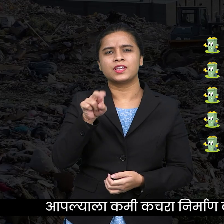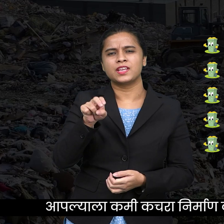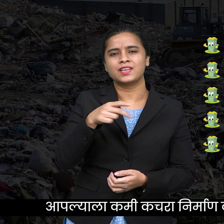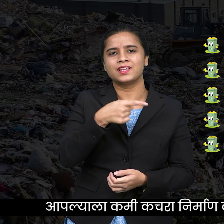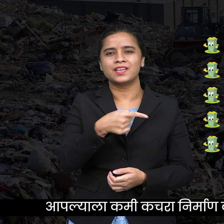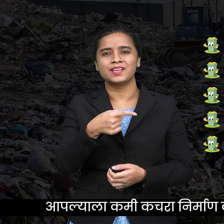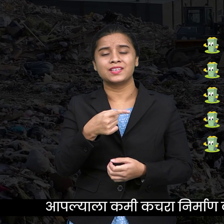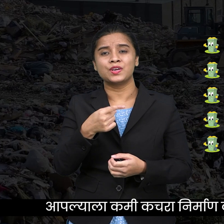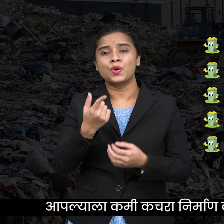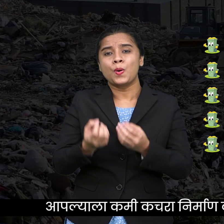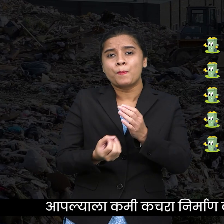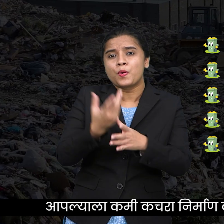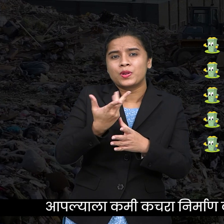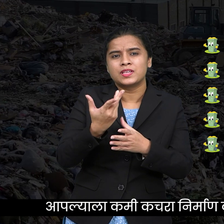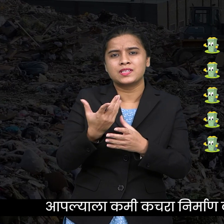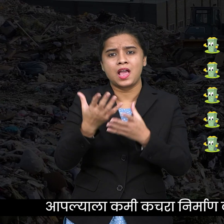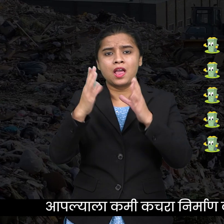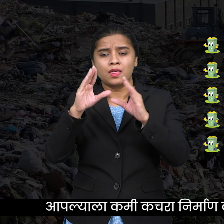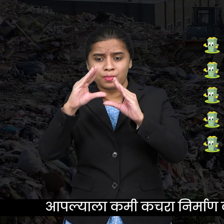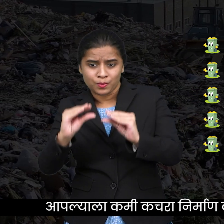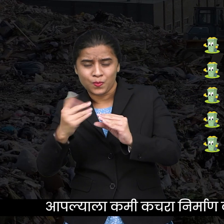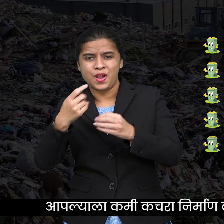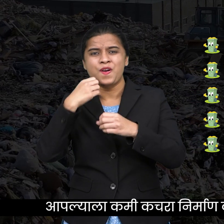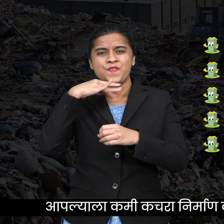आपल्याला कमी कचरा निर्माण करावा लागेल आणि